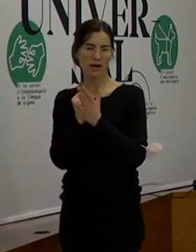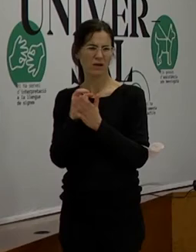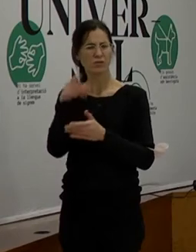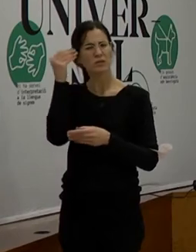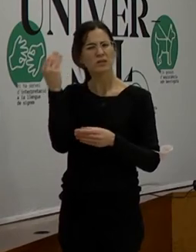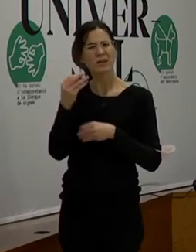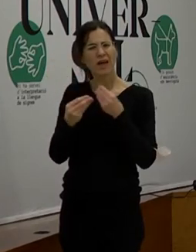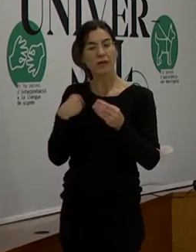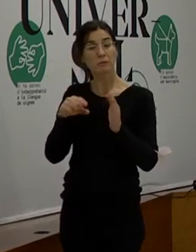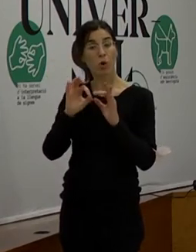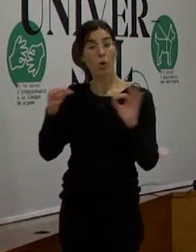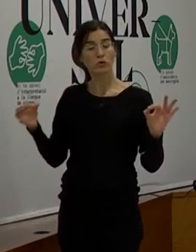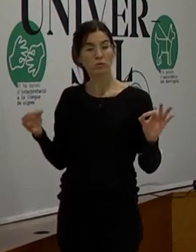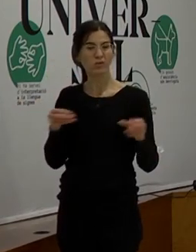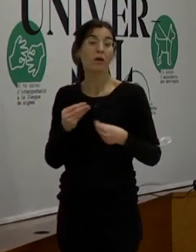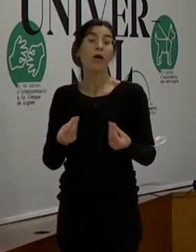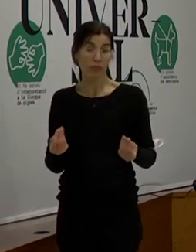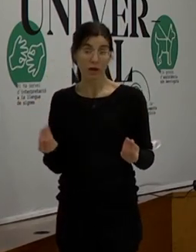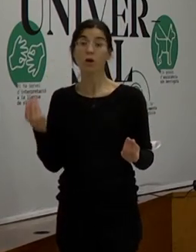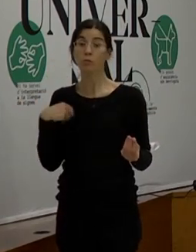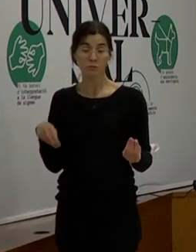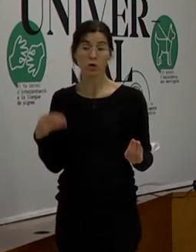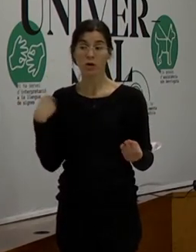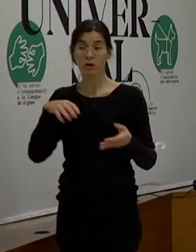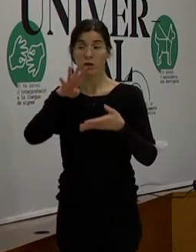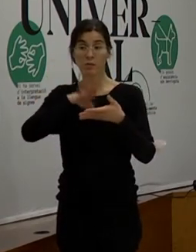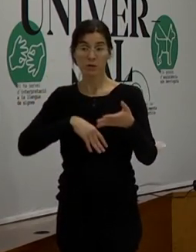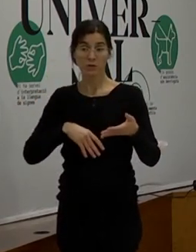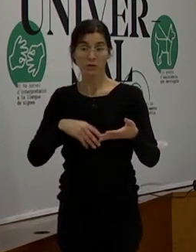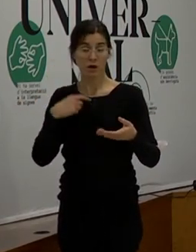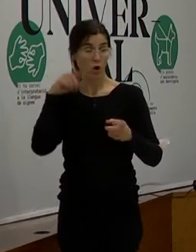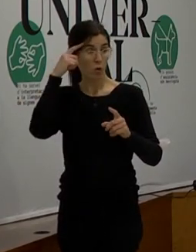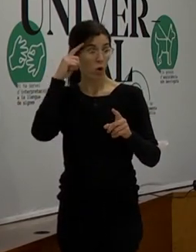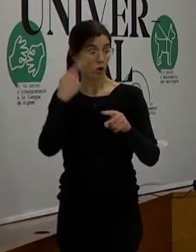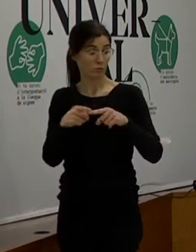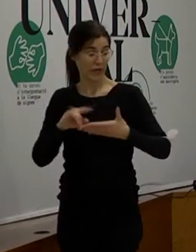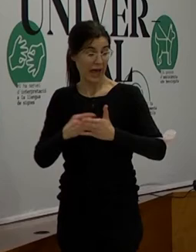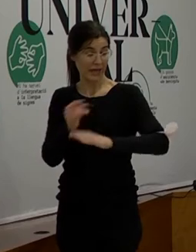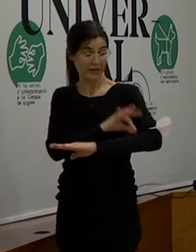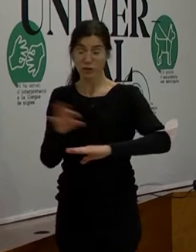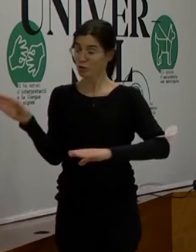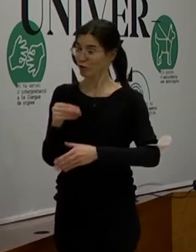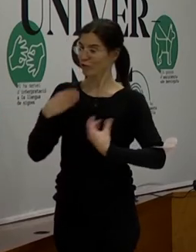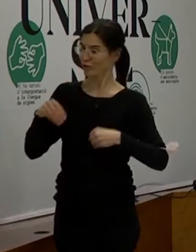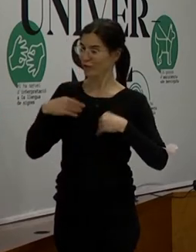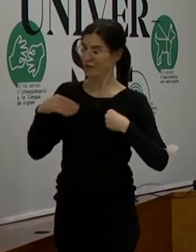jocs? Lo mateix. A Barcelona es va fer un concurs perquè els companys arquitectes, tots contents, i farem la